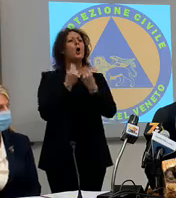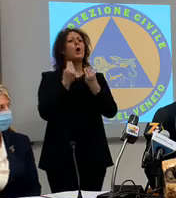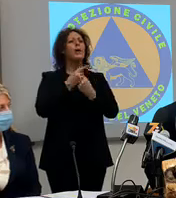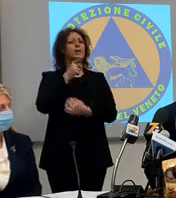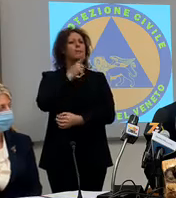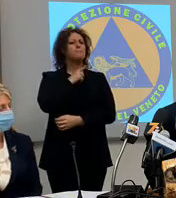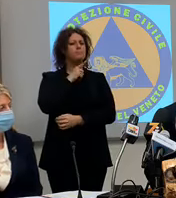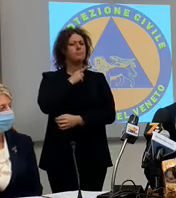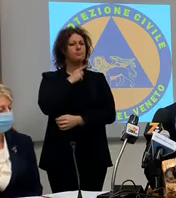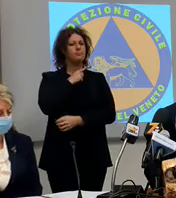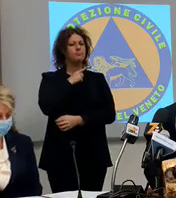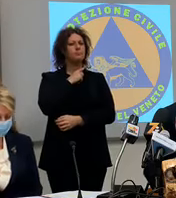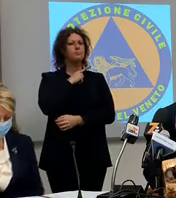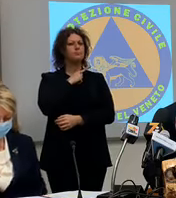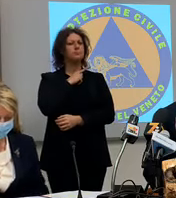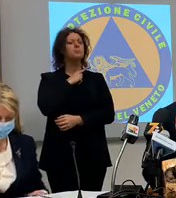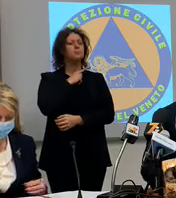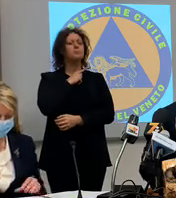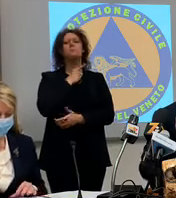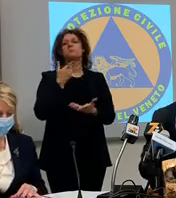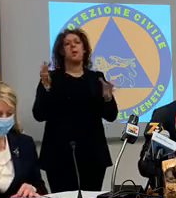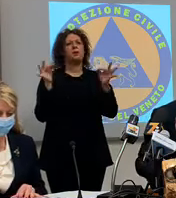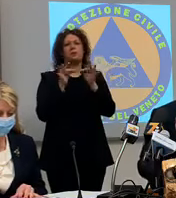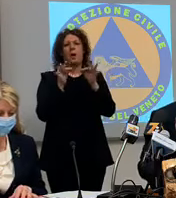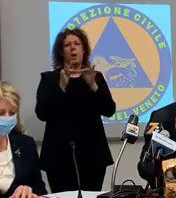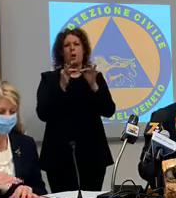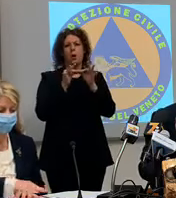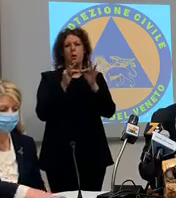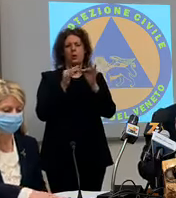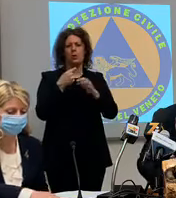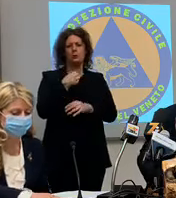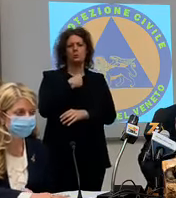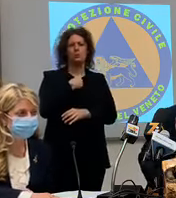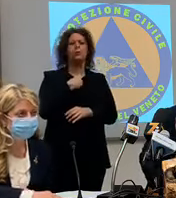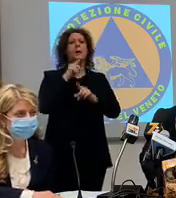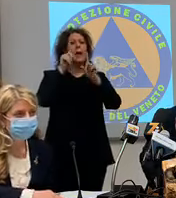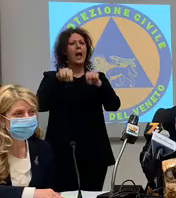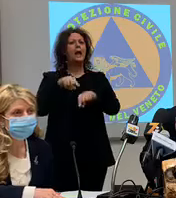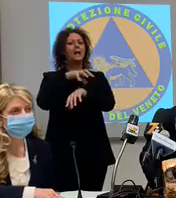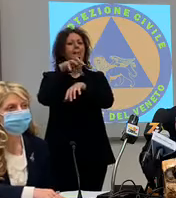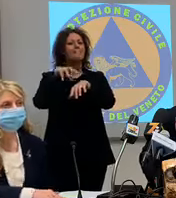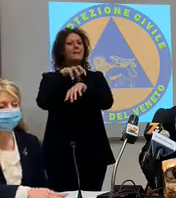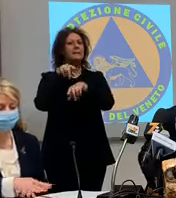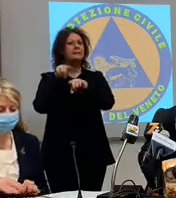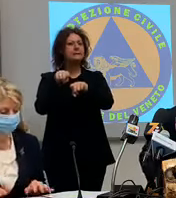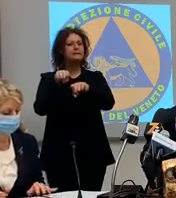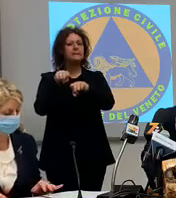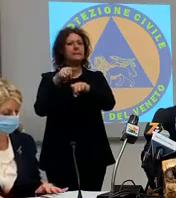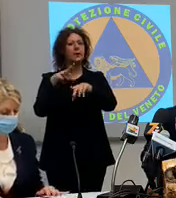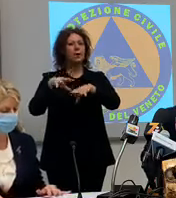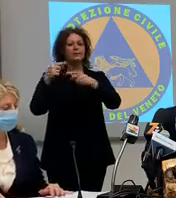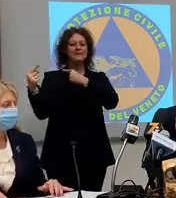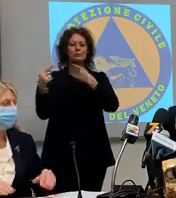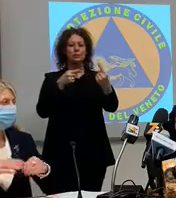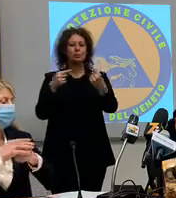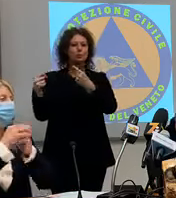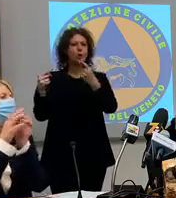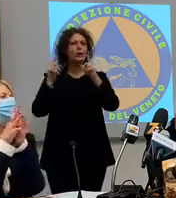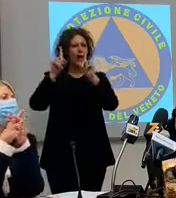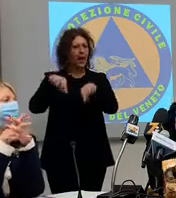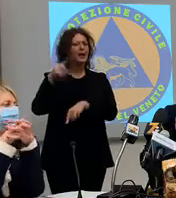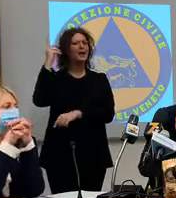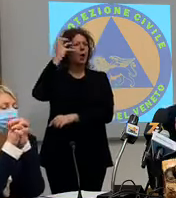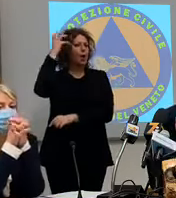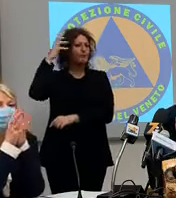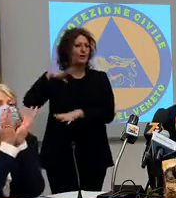molti dei colleghi portano avanti anche loro questa istanza vedo che i ministri lo scrivete voi sui giornali stanno discutendo anche il governo al suo interno